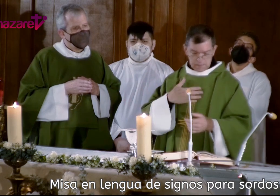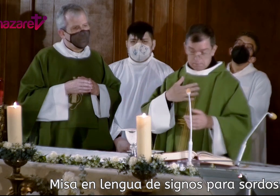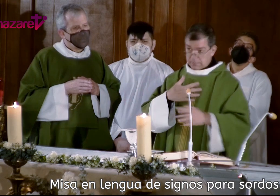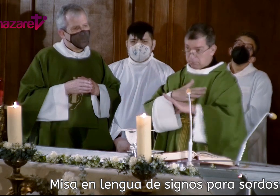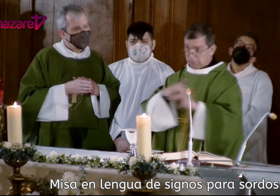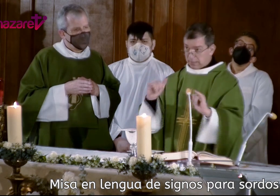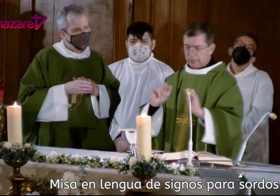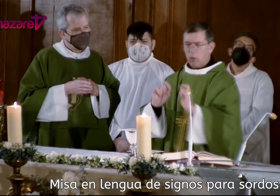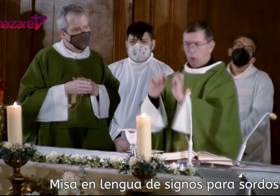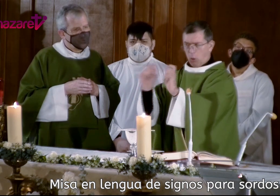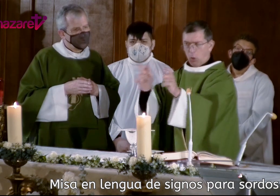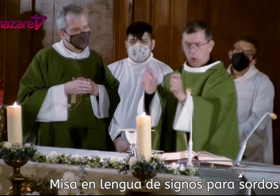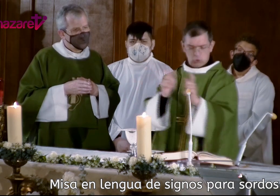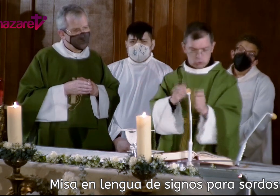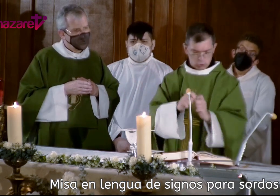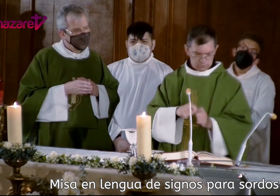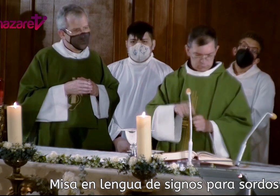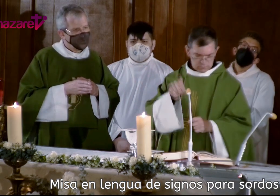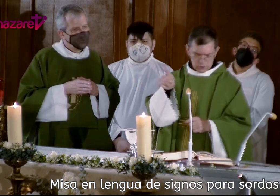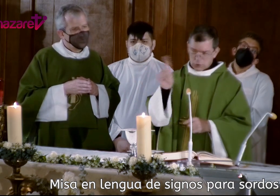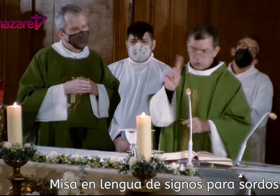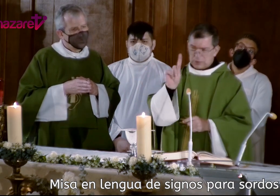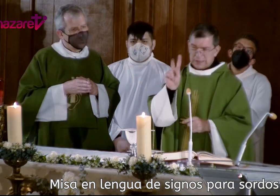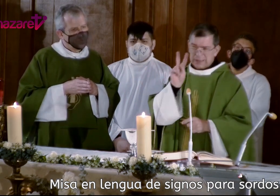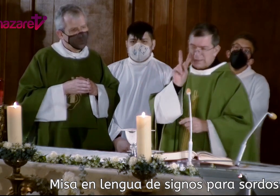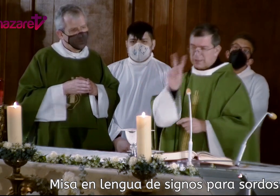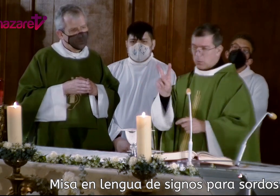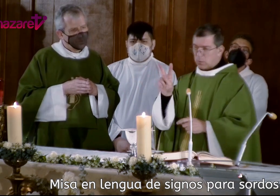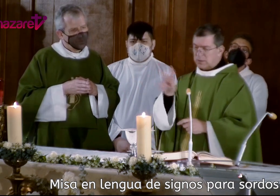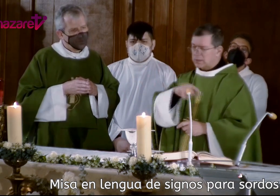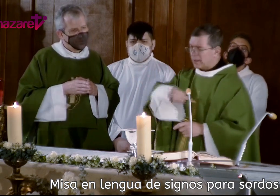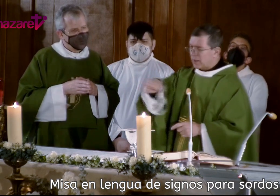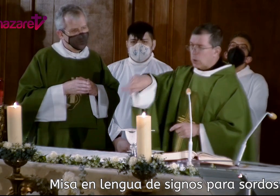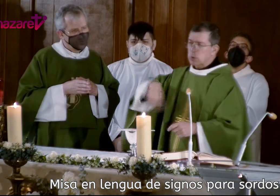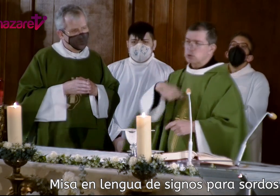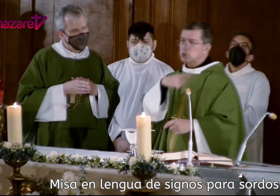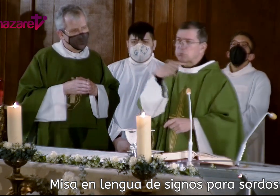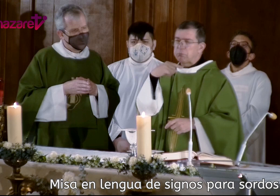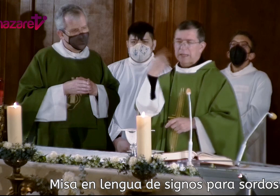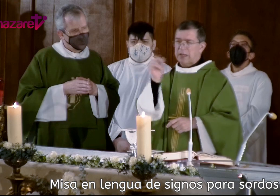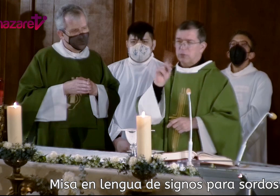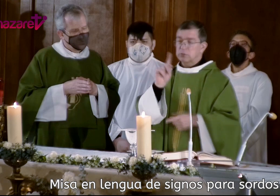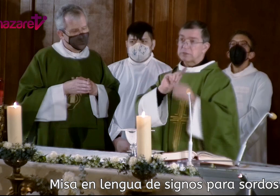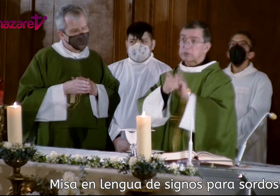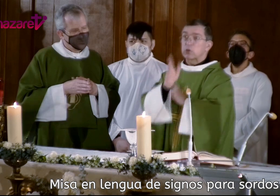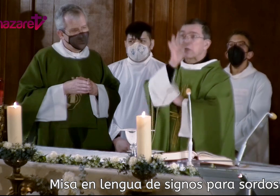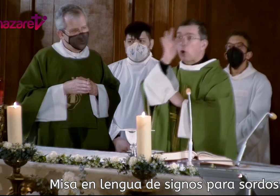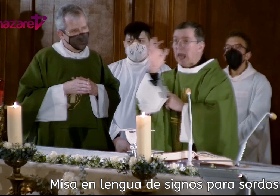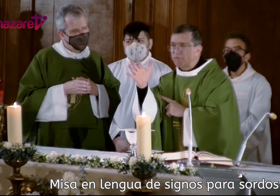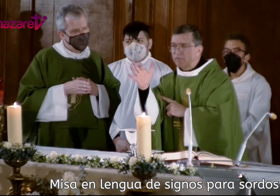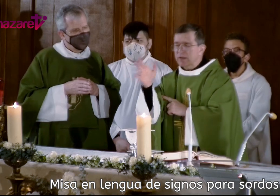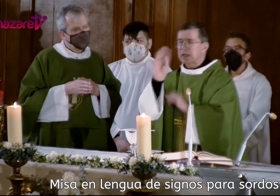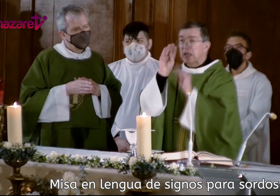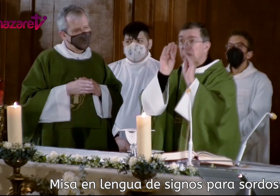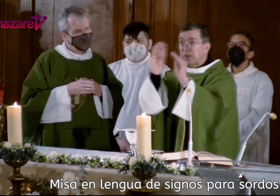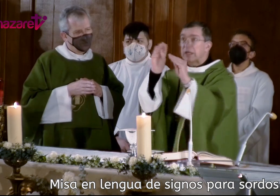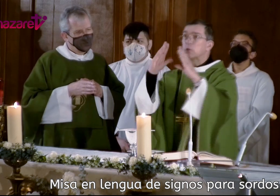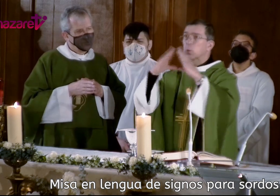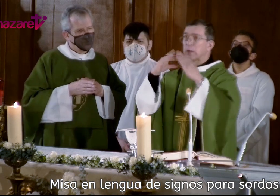mi paz os doy. No tengas en cuenta nuestros pecados, sino la fe de tu